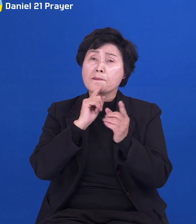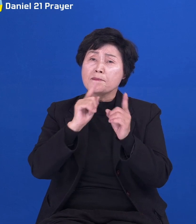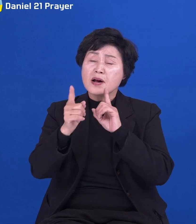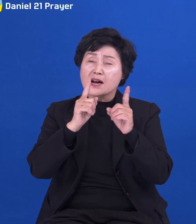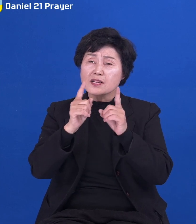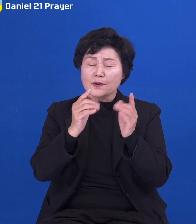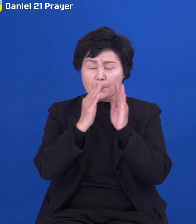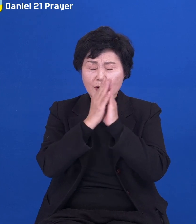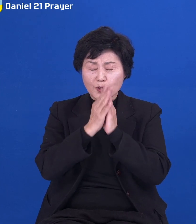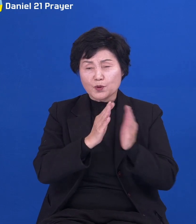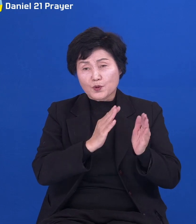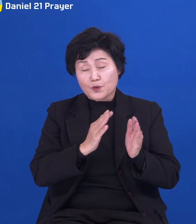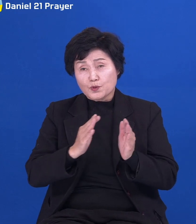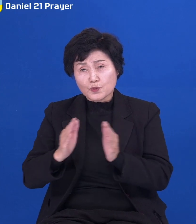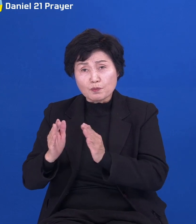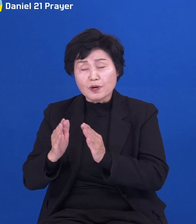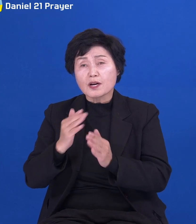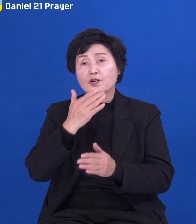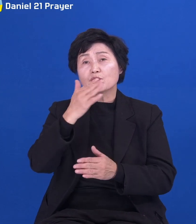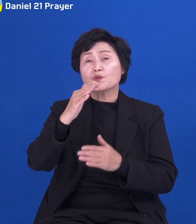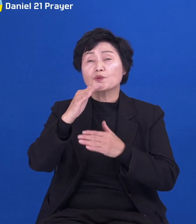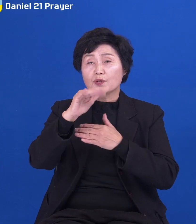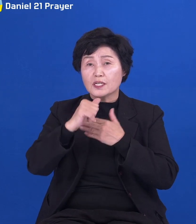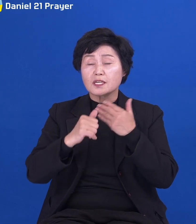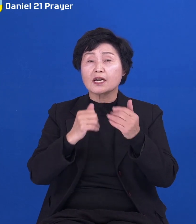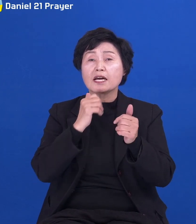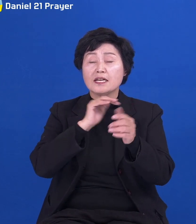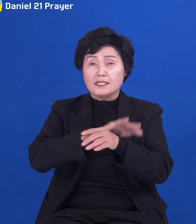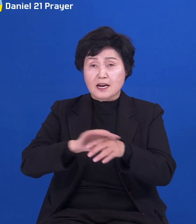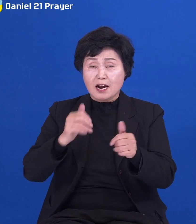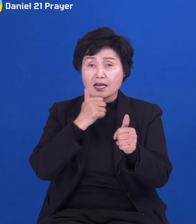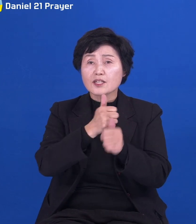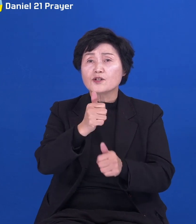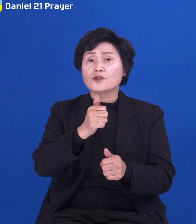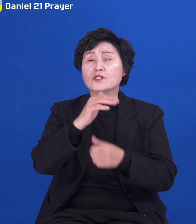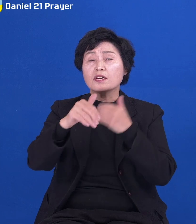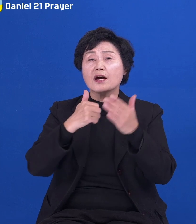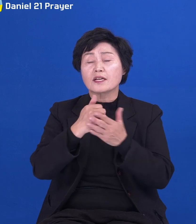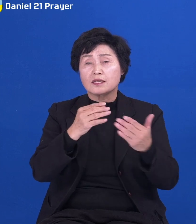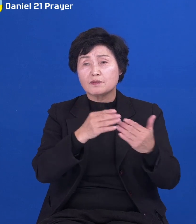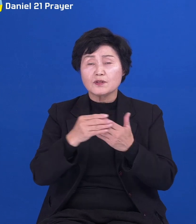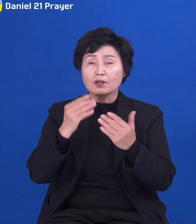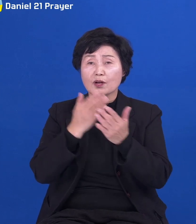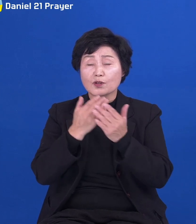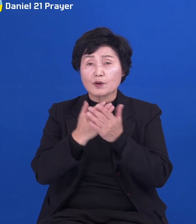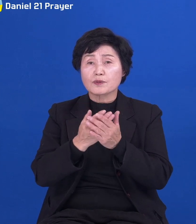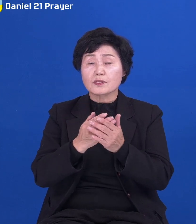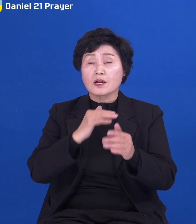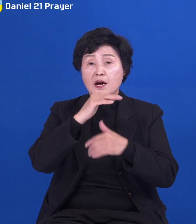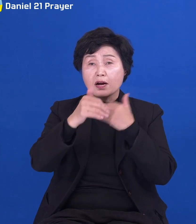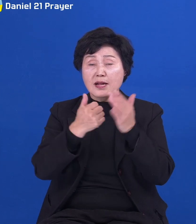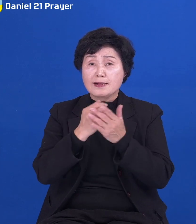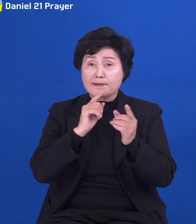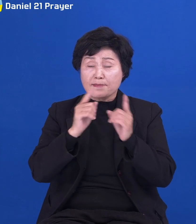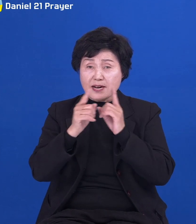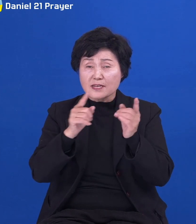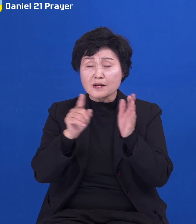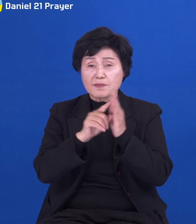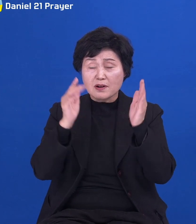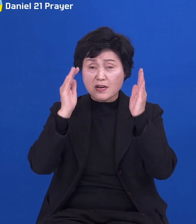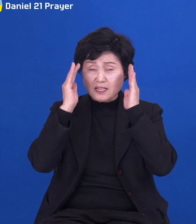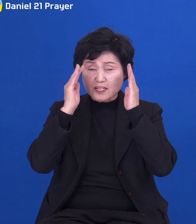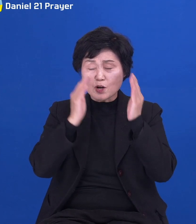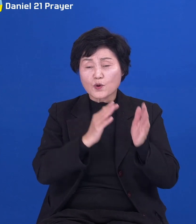다른 강야에서 잘 이겨낼 수 있도록 함께하여 주시옵소서. 신학으로 말씀으로 준비해가는 당신의 자녀들을 주님